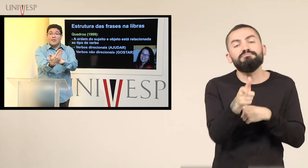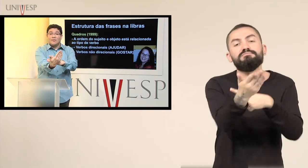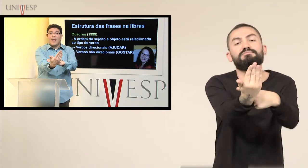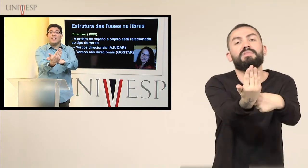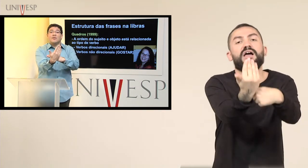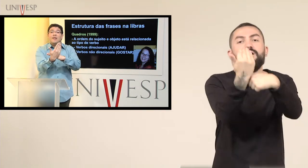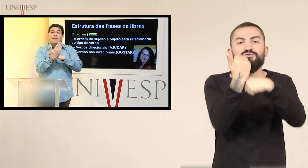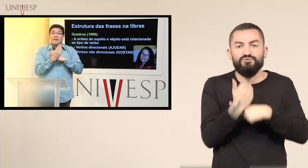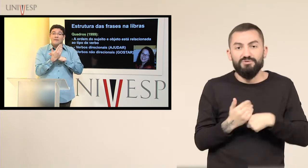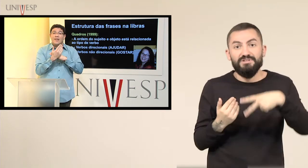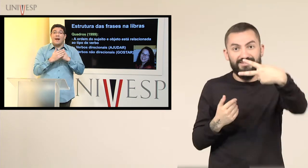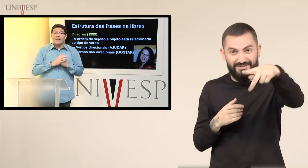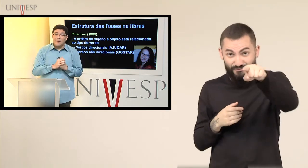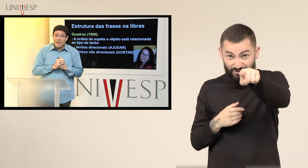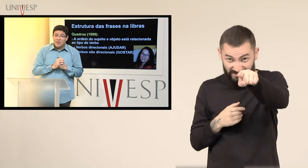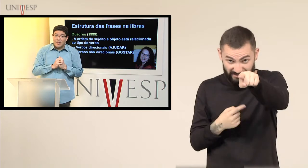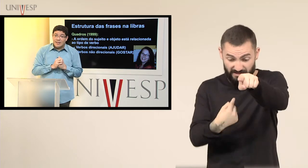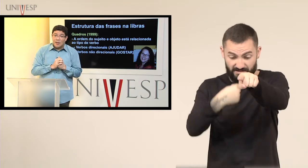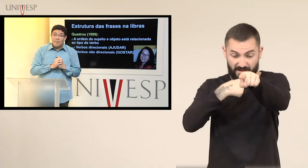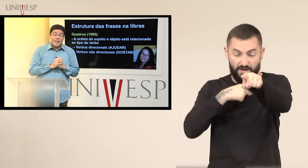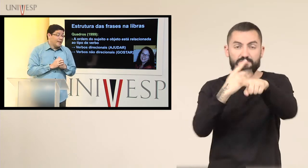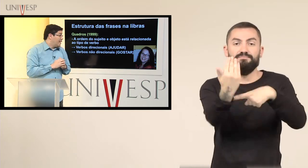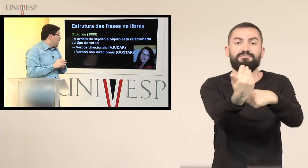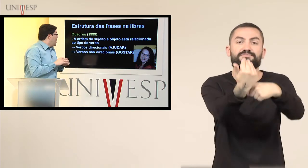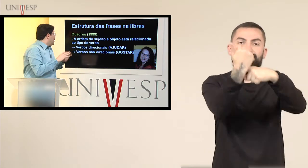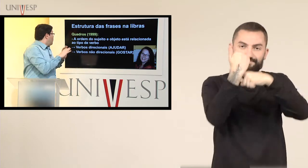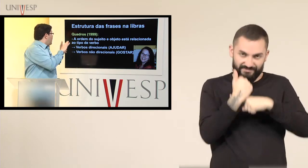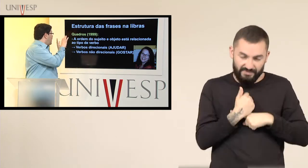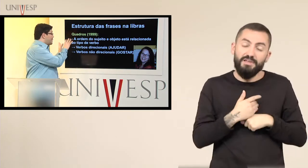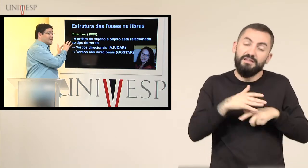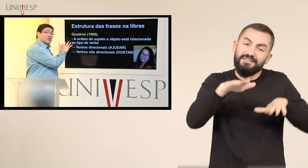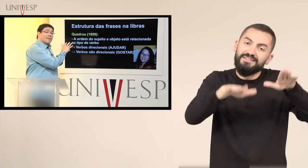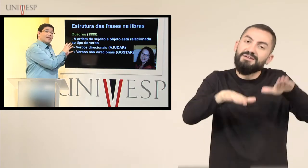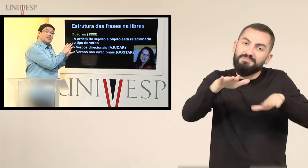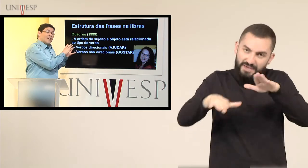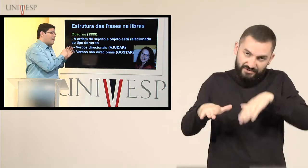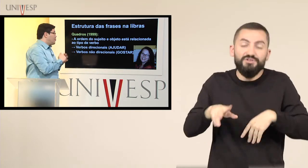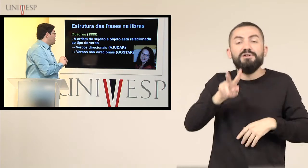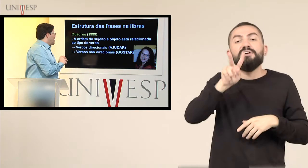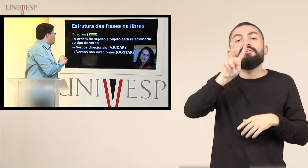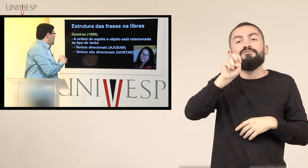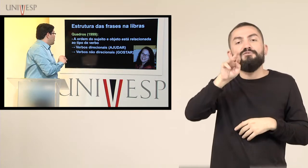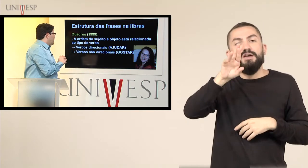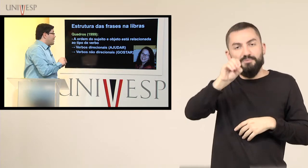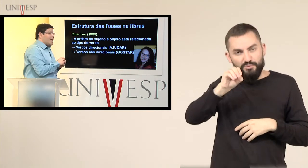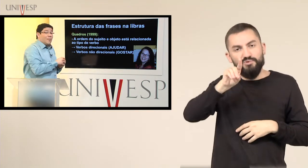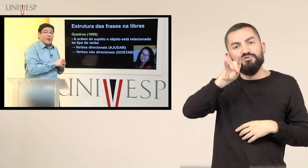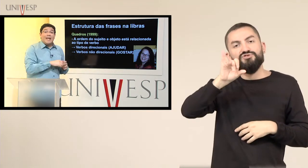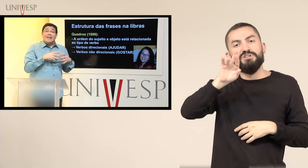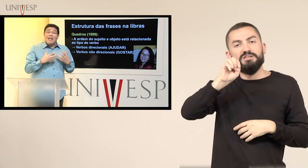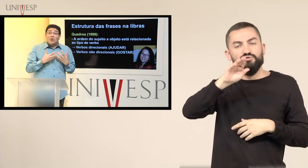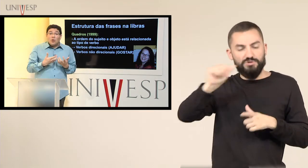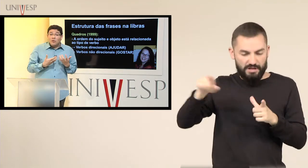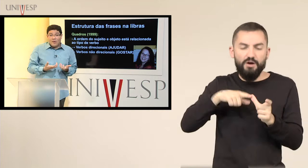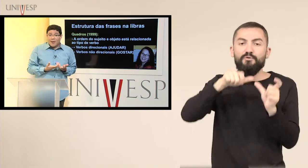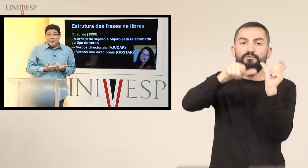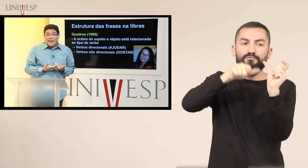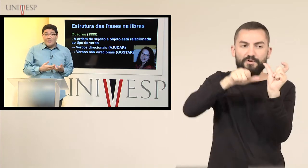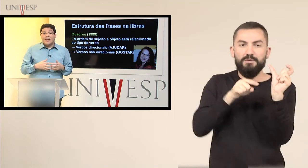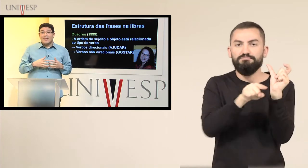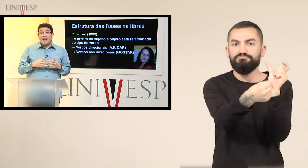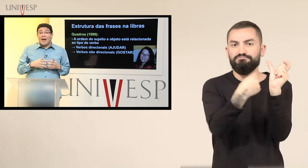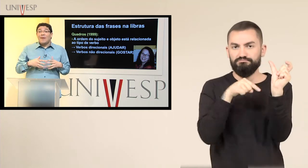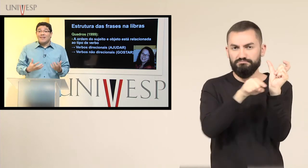você no espaço e virá na minha direção. Né? Então, esses são chamados verbos direcionais. Porém, nem todo verbo